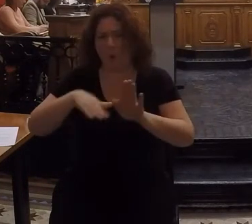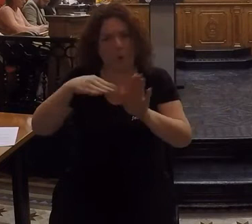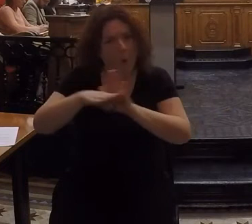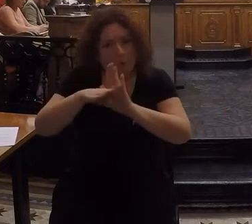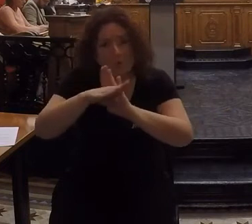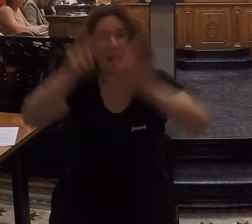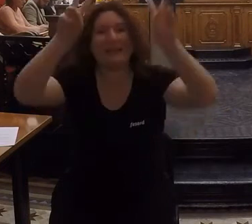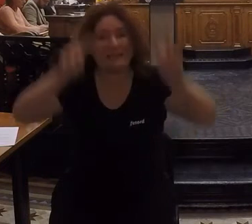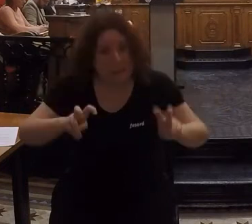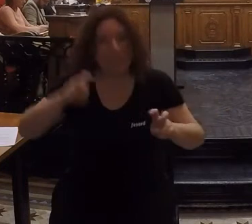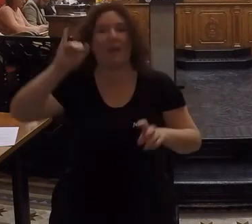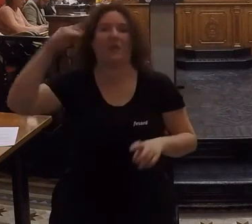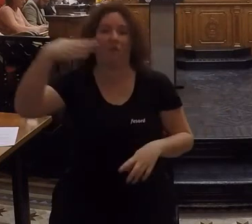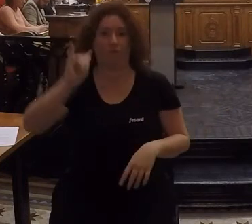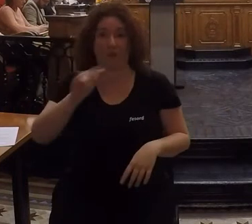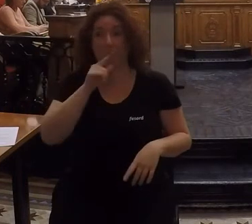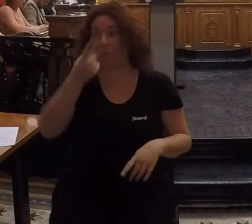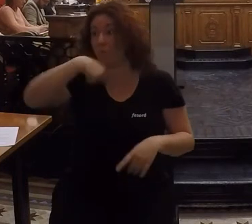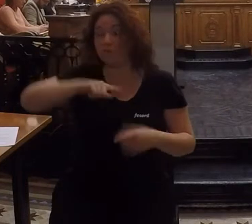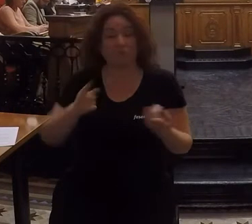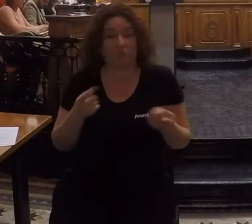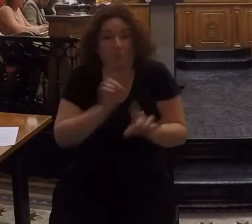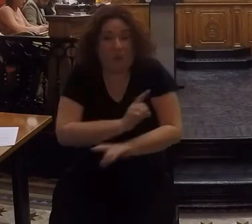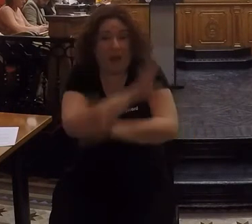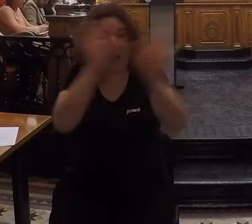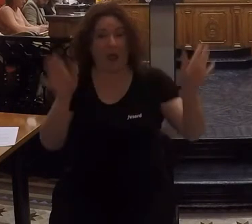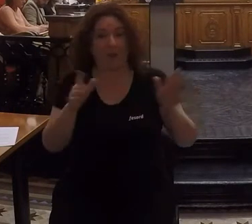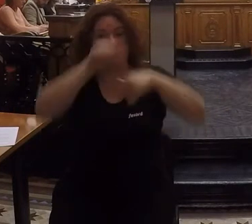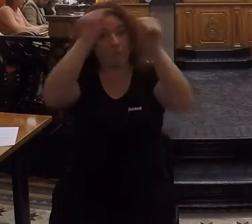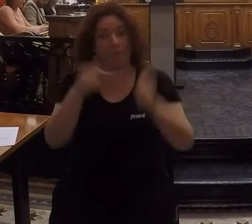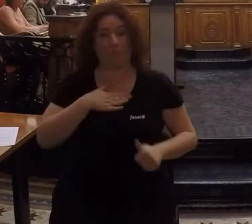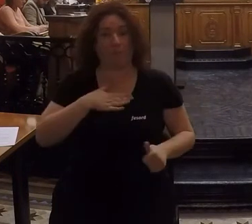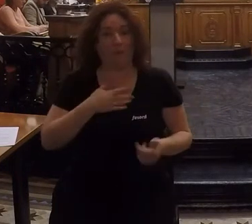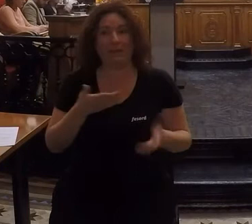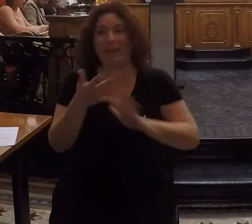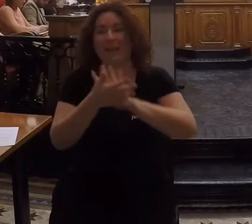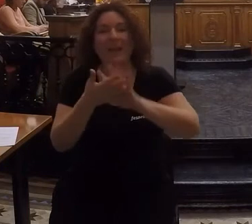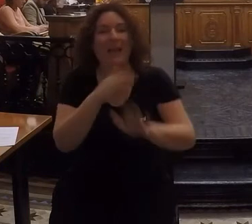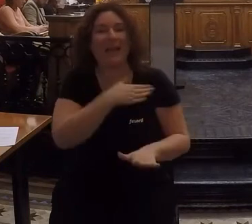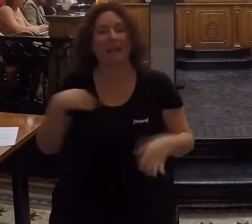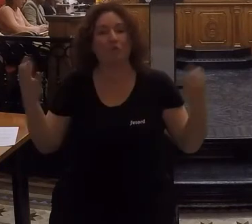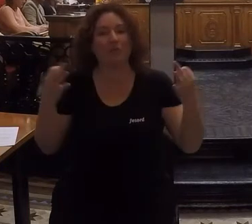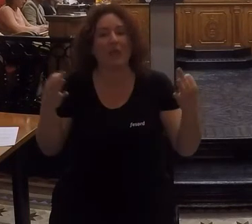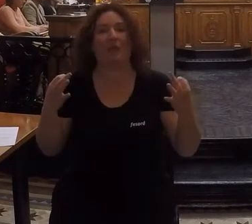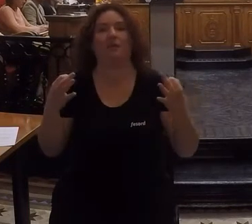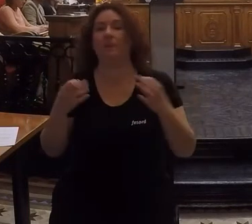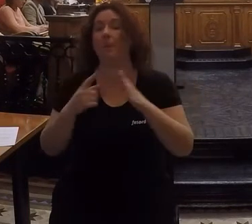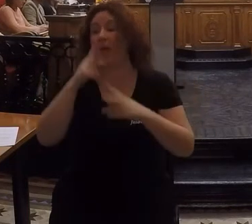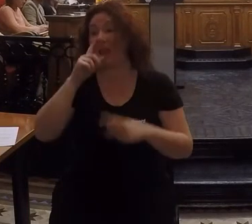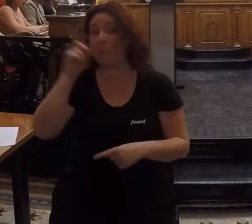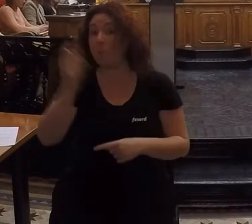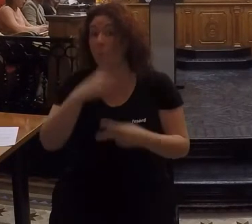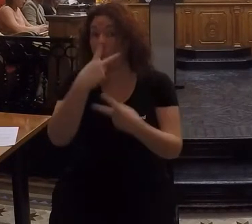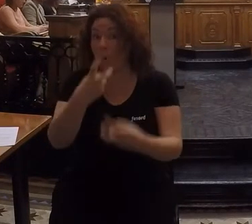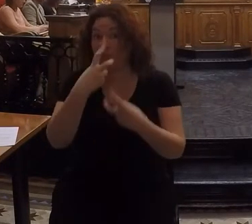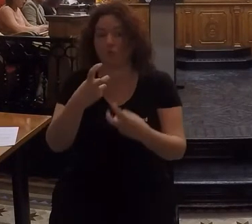porque tenemos clara nuestra posición. Nuestra posición es fiscalidad moderada, sin subidas y que paguen menos los que menos